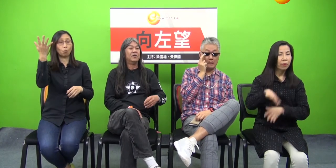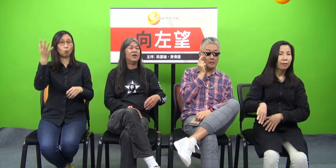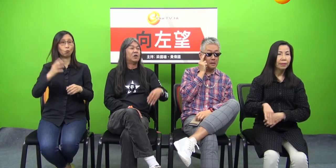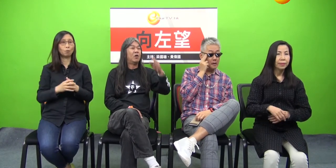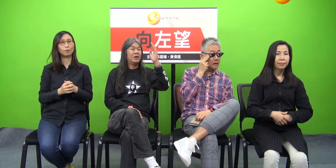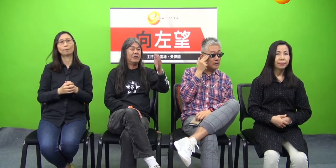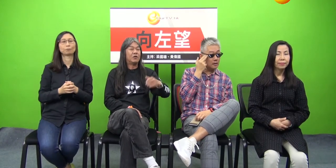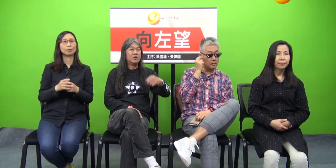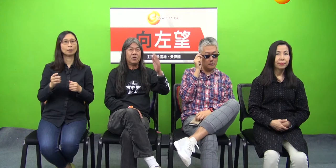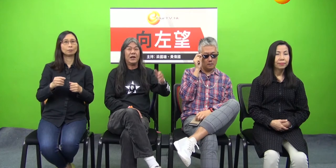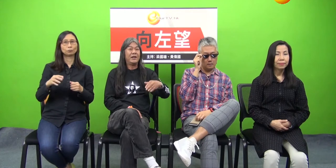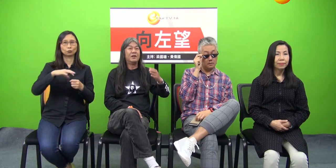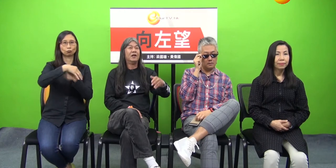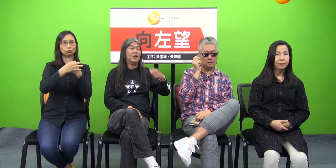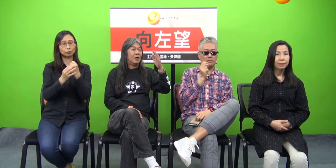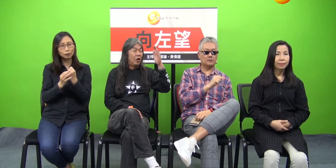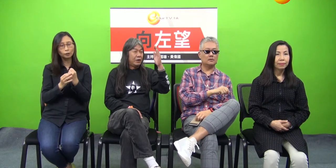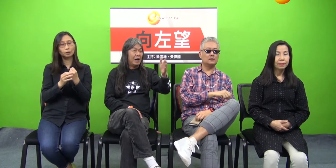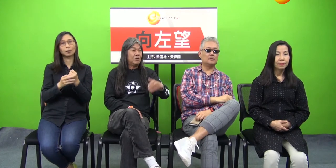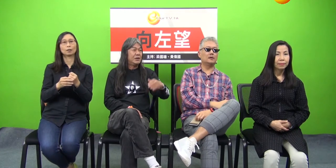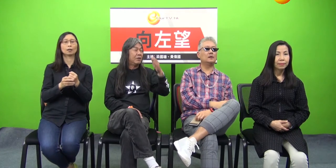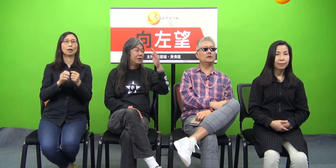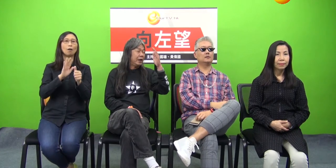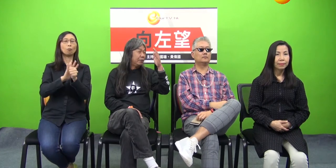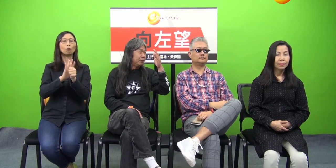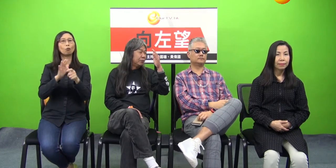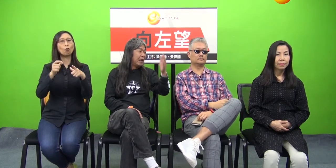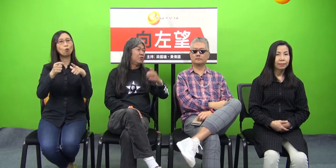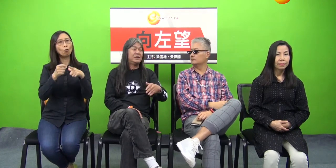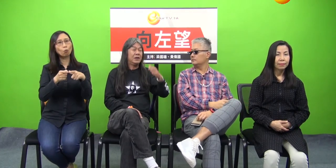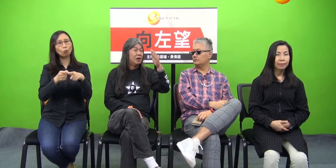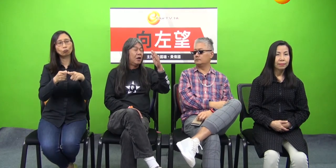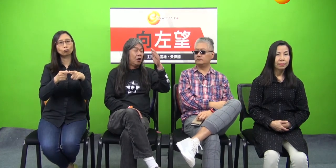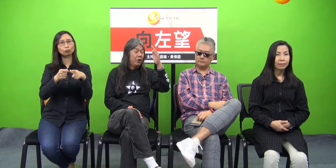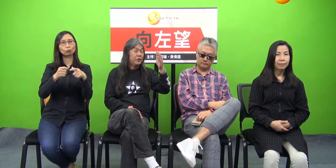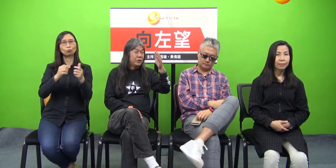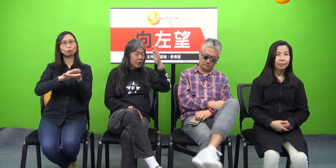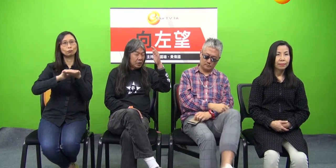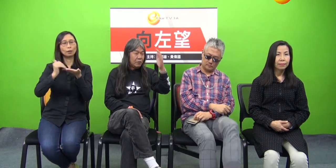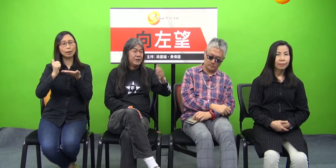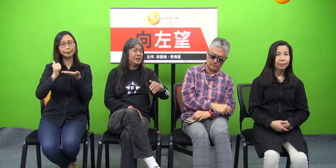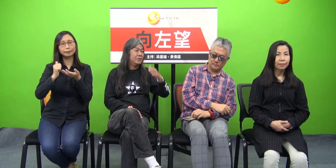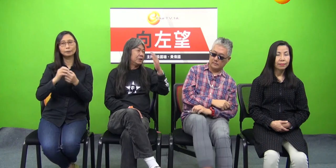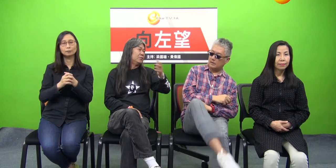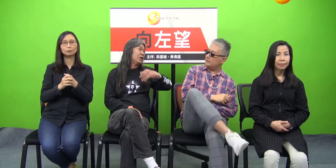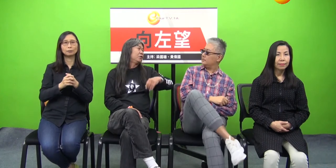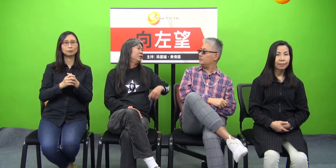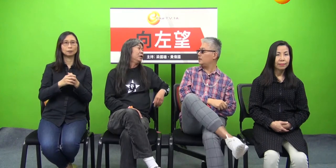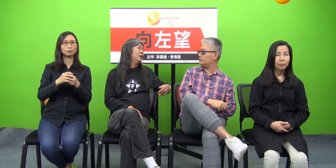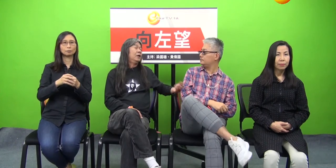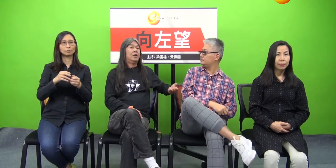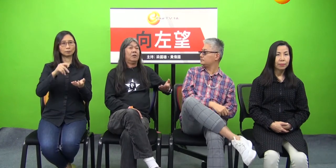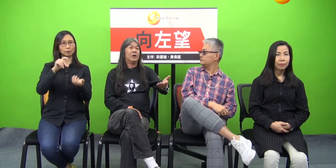府都可以因為公眾利益去打官司或者唔打官司，去攞翻人啲錢或者唔攞官